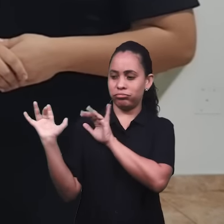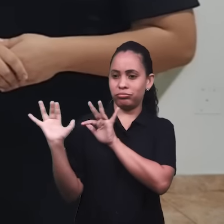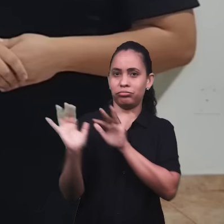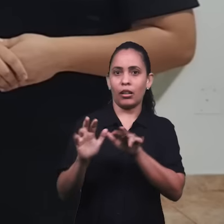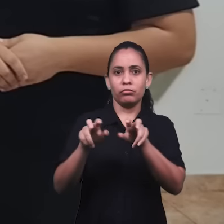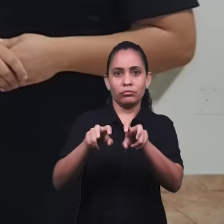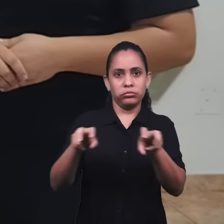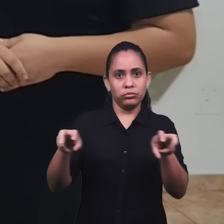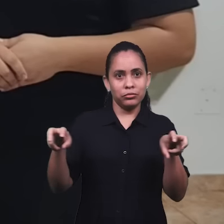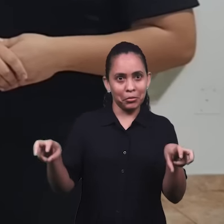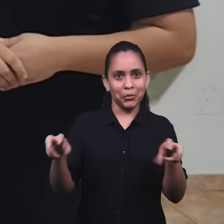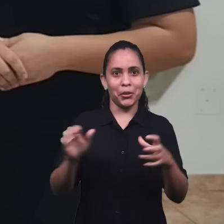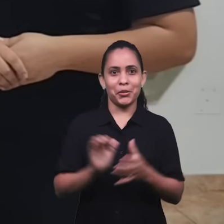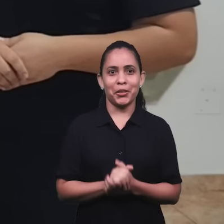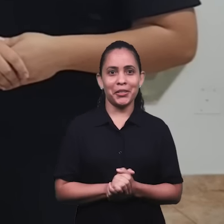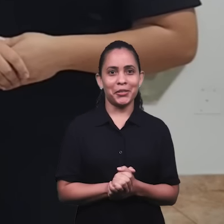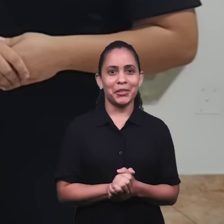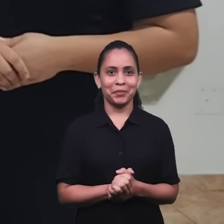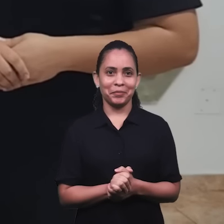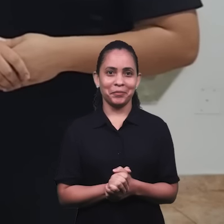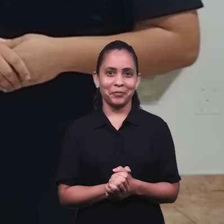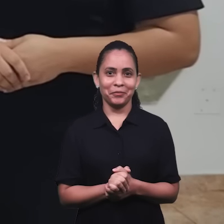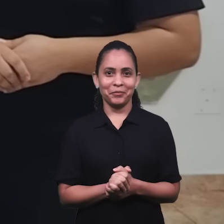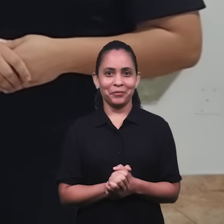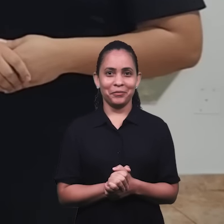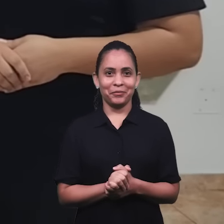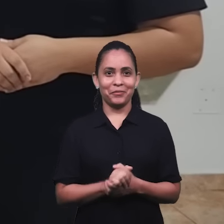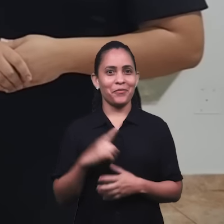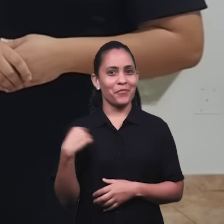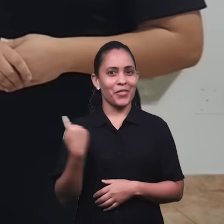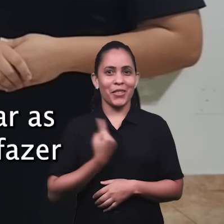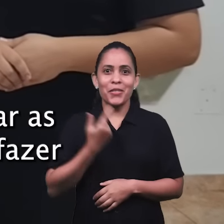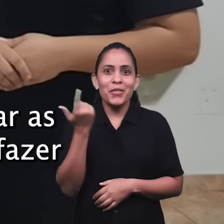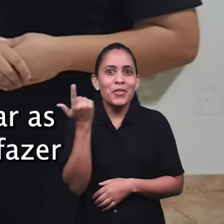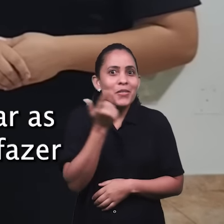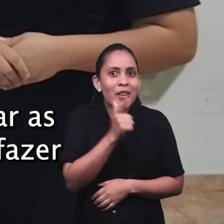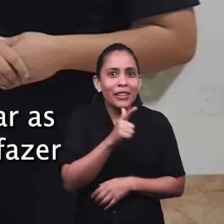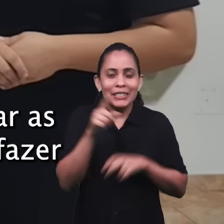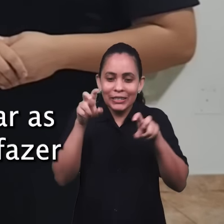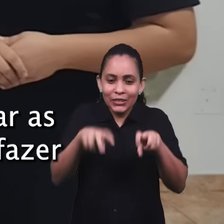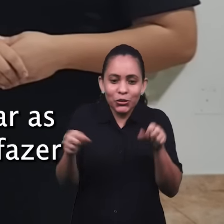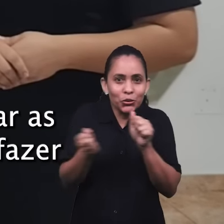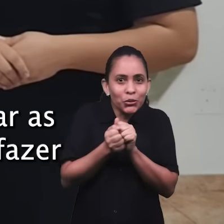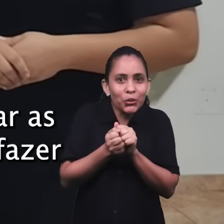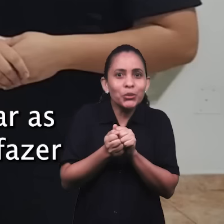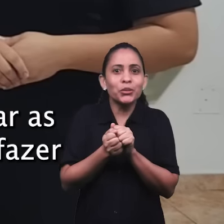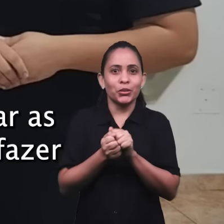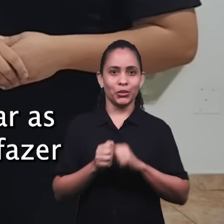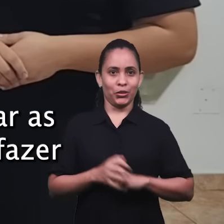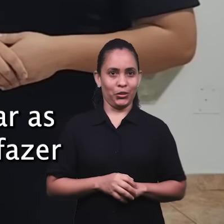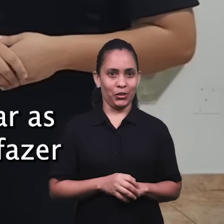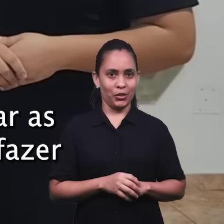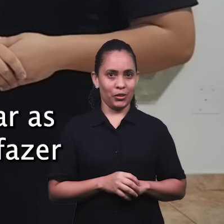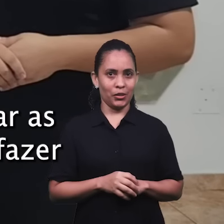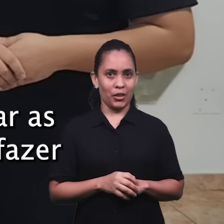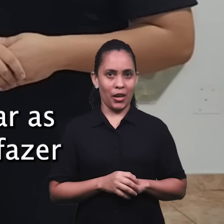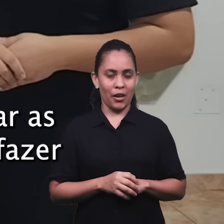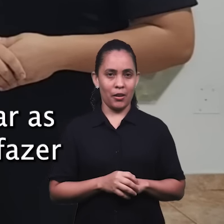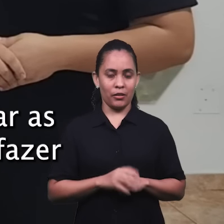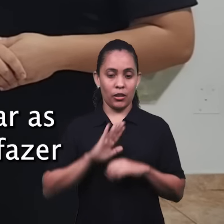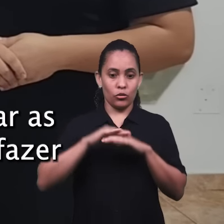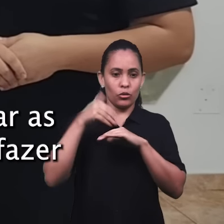sordos a la iglesia y ellos tenían que sentarse en varios asientos. Entonces no podíamos nosotros sentarnos junto con ellos porque le íbamos a